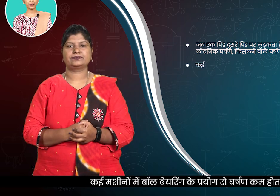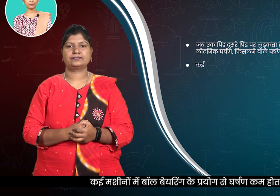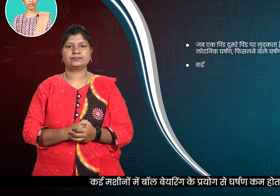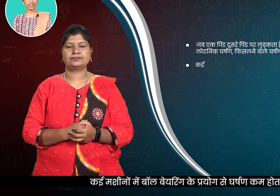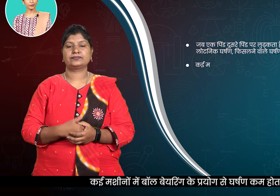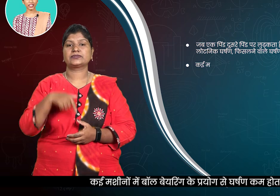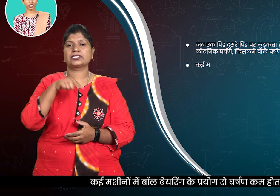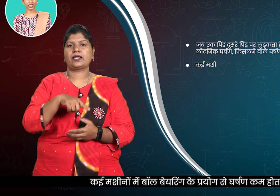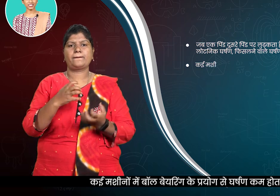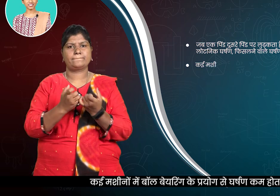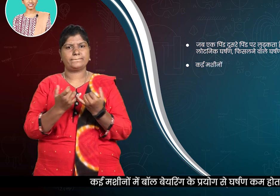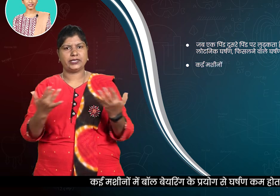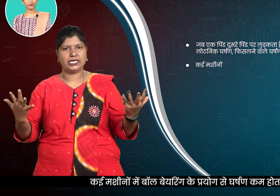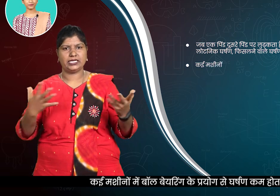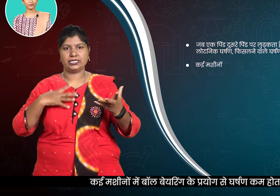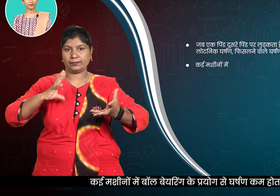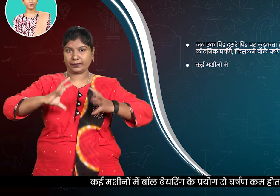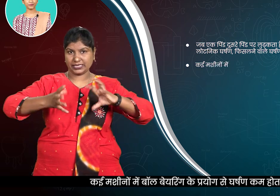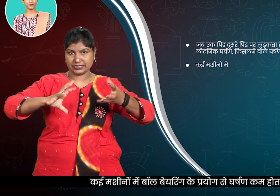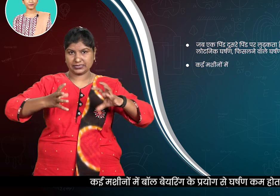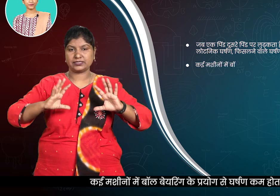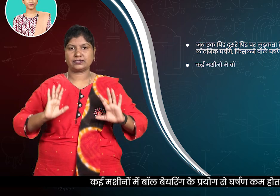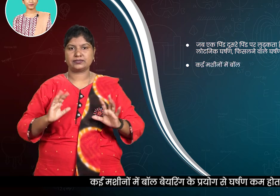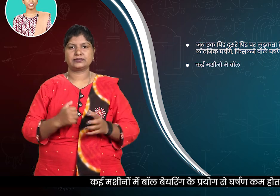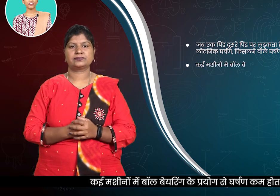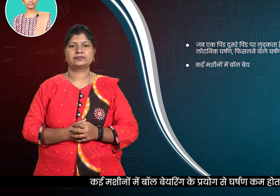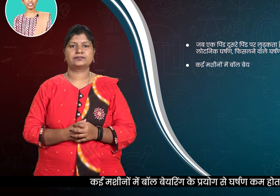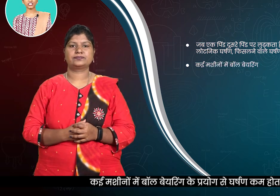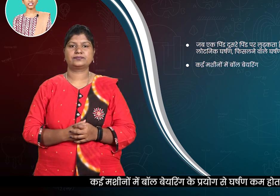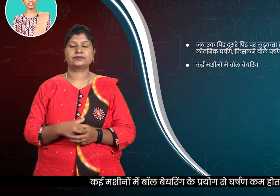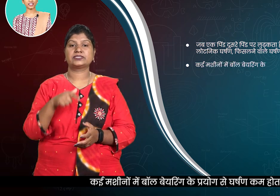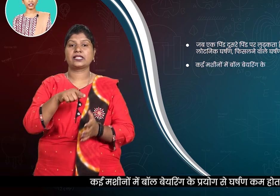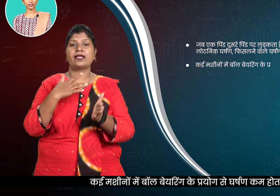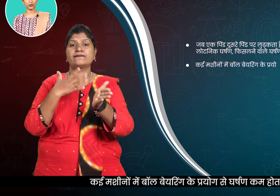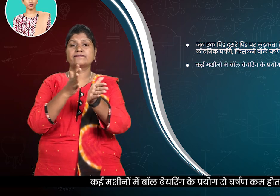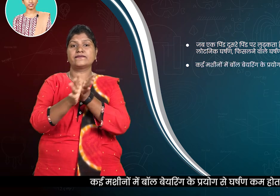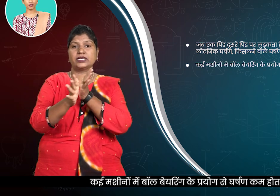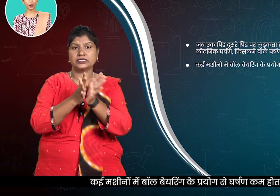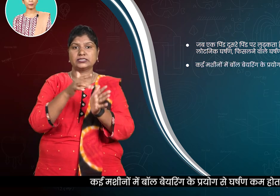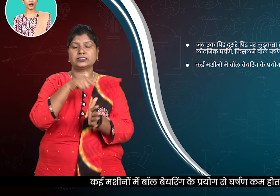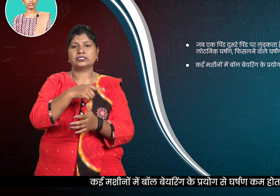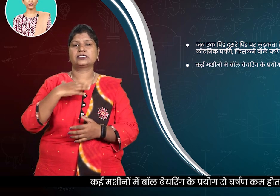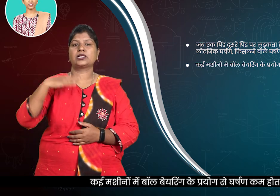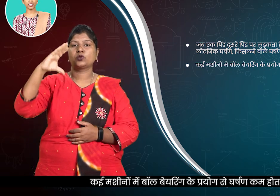कई मशिनों में बॉल बेरिंग के प्रयोग से घर्षन कम होता है